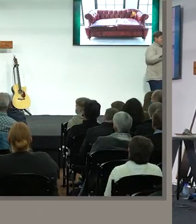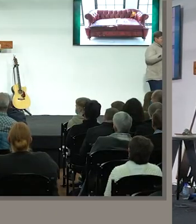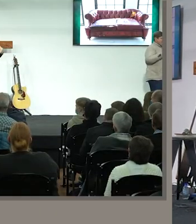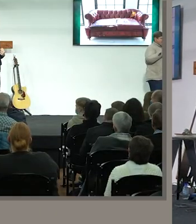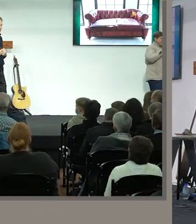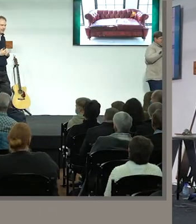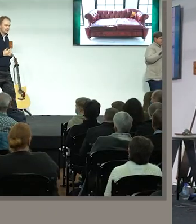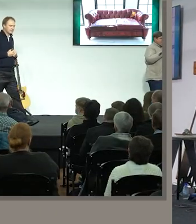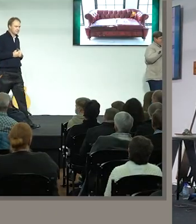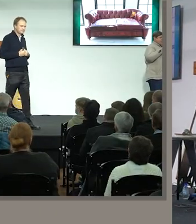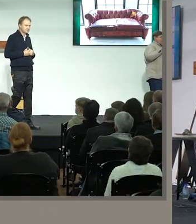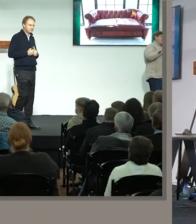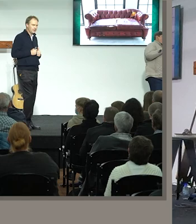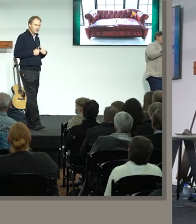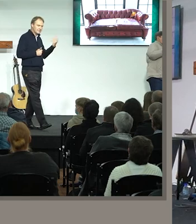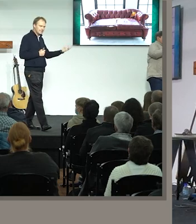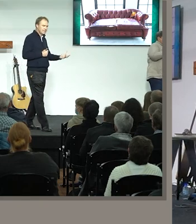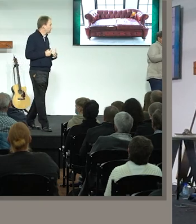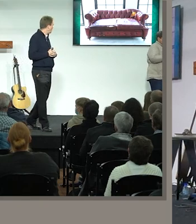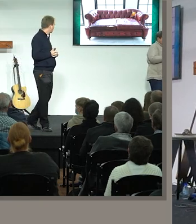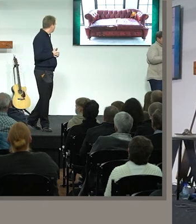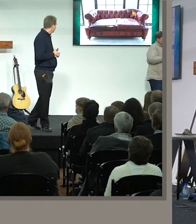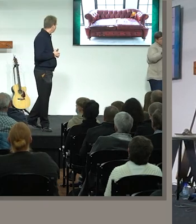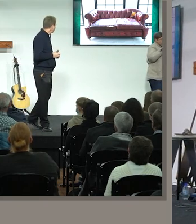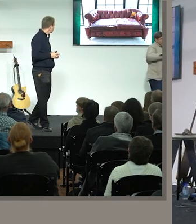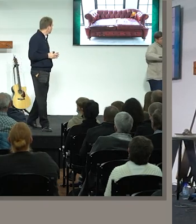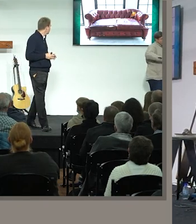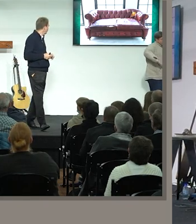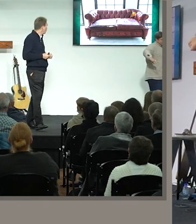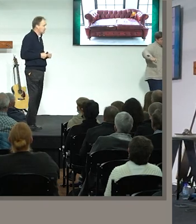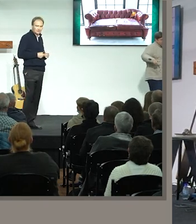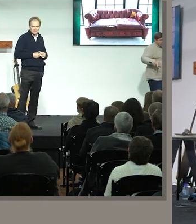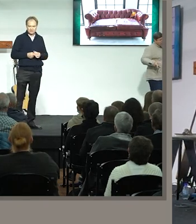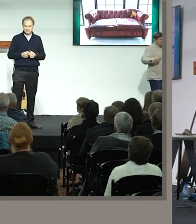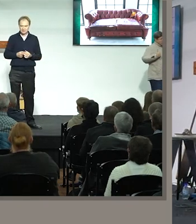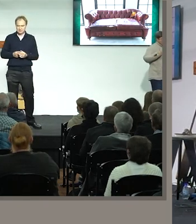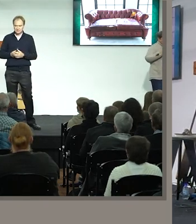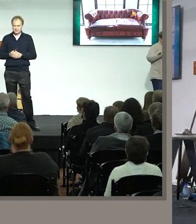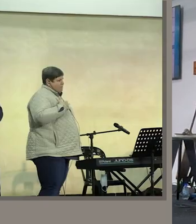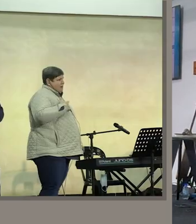So jy kom kuier by my huis, en jy sien hierdie bank, lyk het vir julle soos 'n mooi bank.